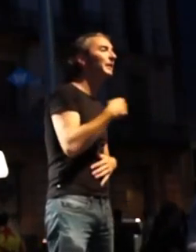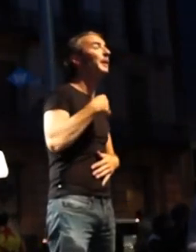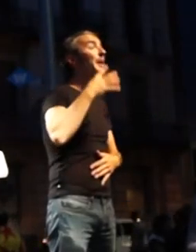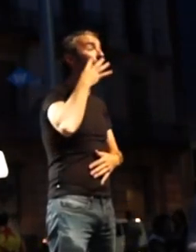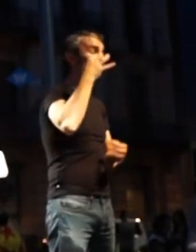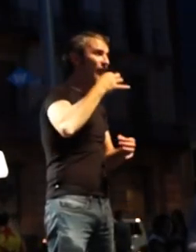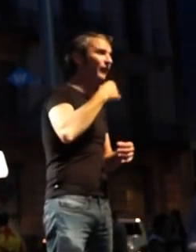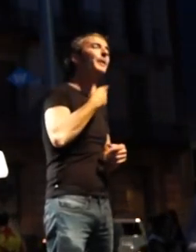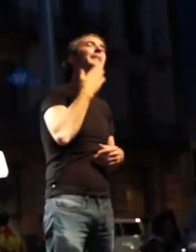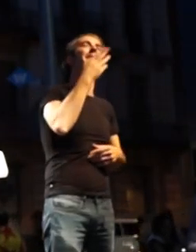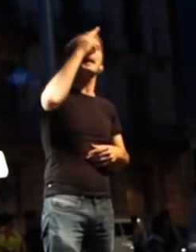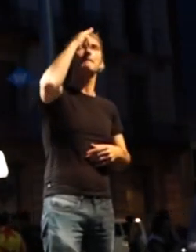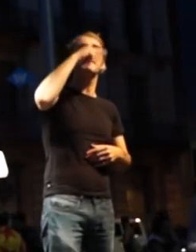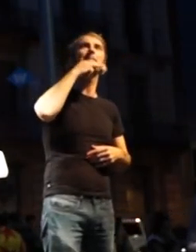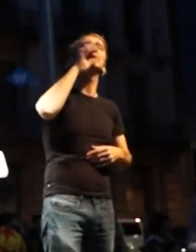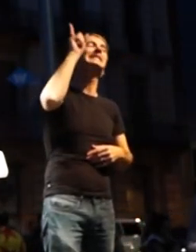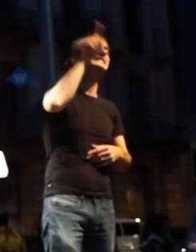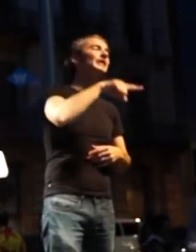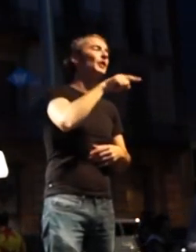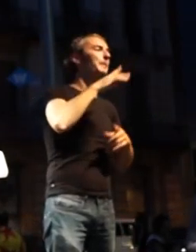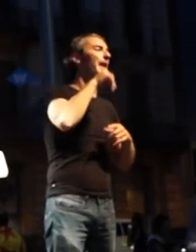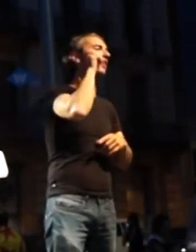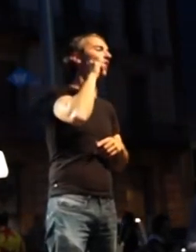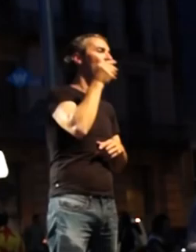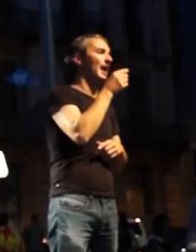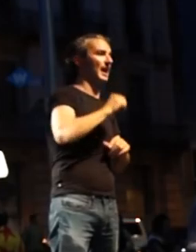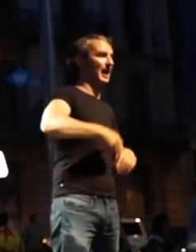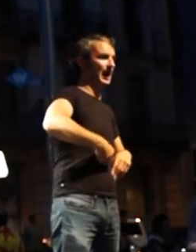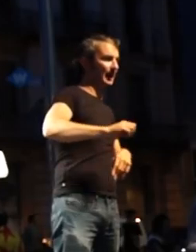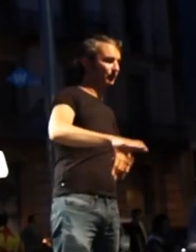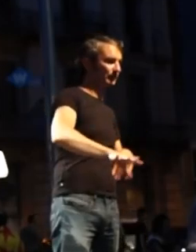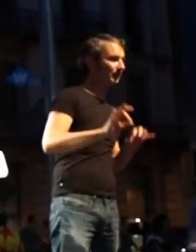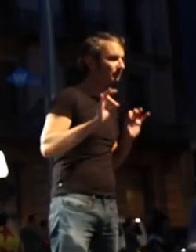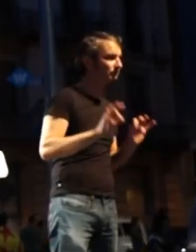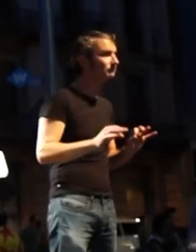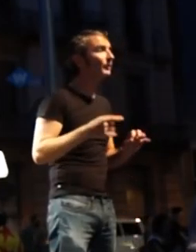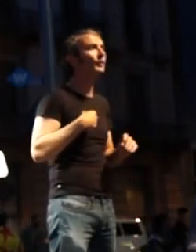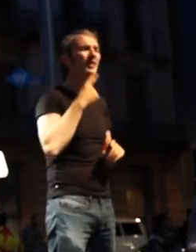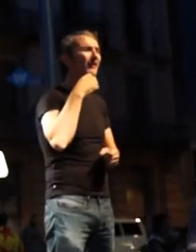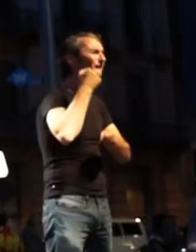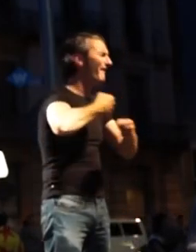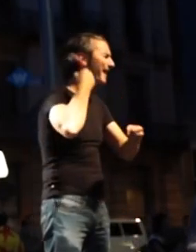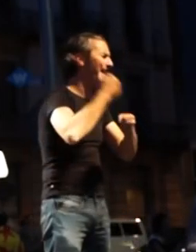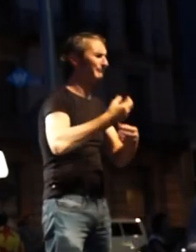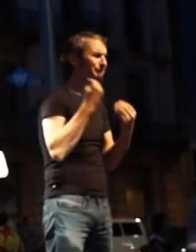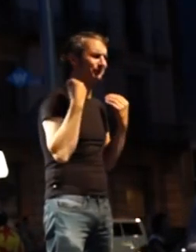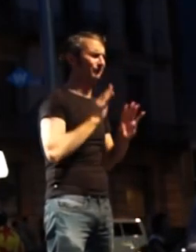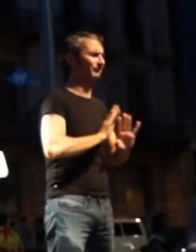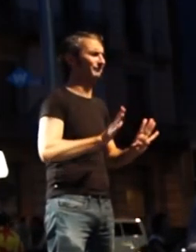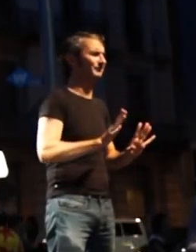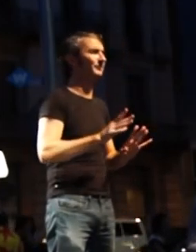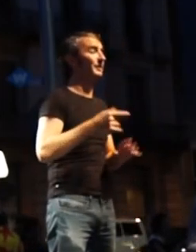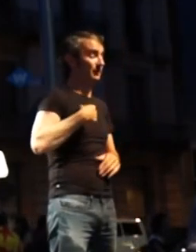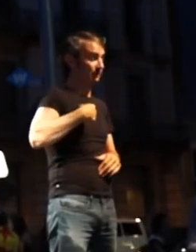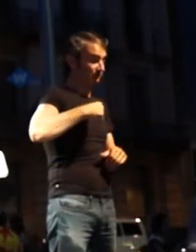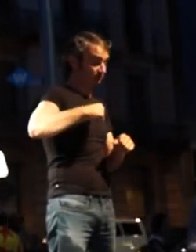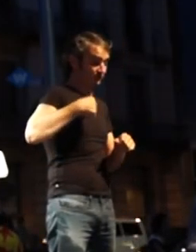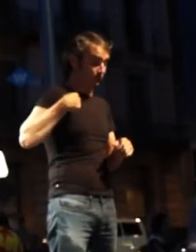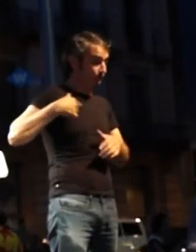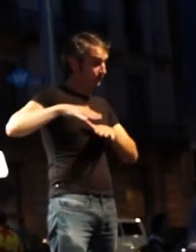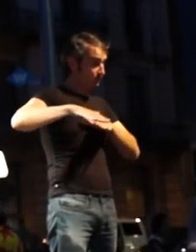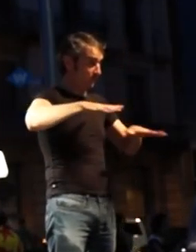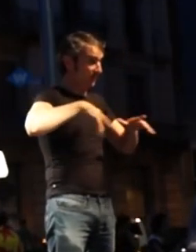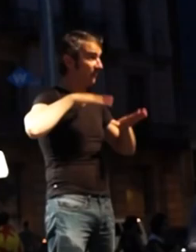consentiment patern perquè les dones joves puguin avortar. Per tant, tenim feina i tenim molta feina per endavant. Aquí, des del moviment